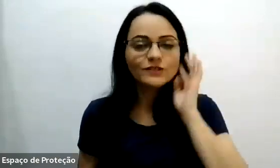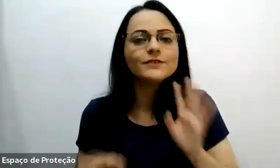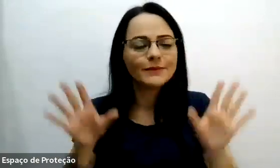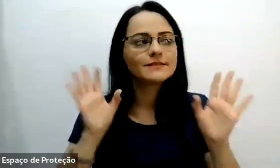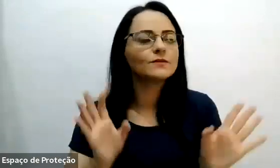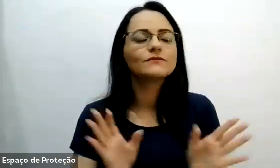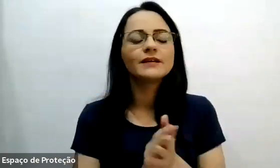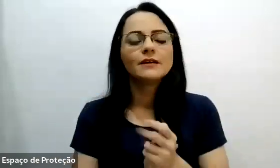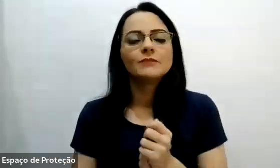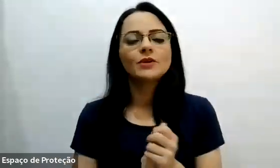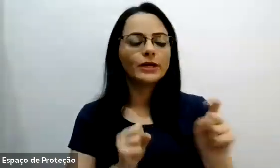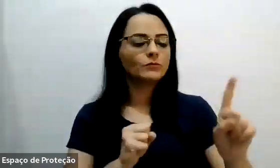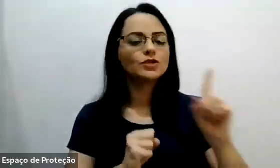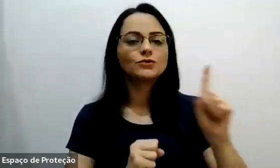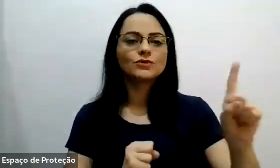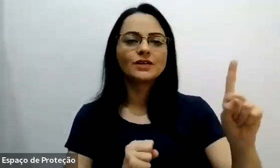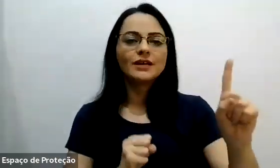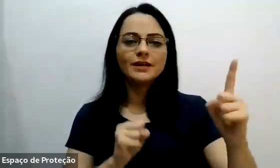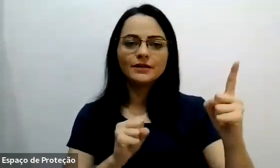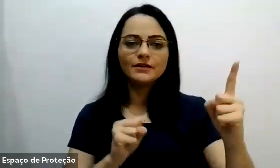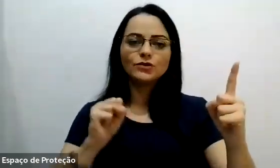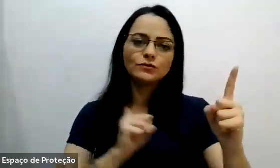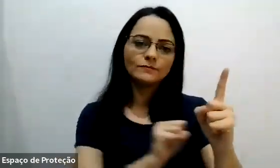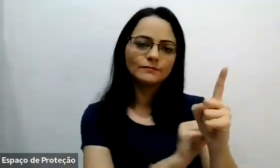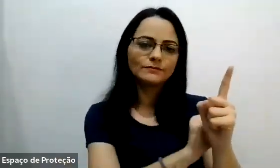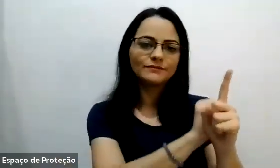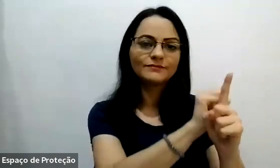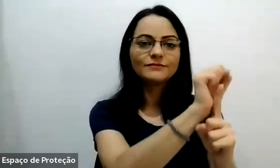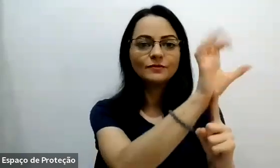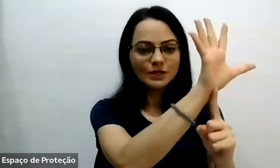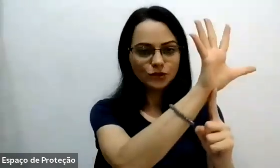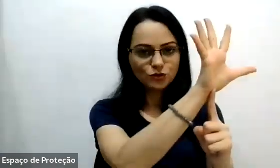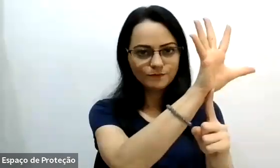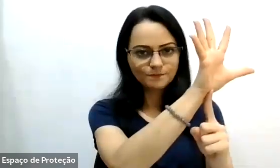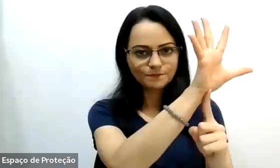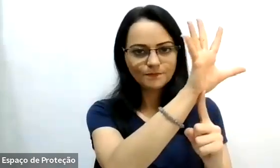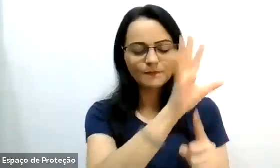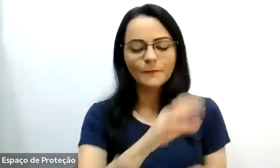difícil, mas Deus vai me ajudar em nome de Jesus. Anjo, o anjo